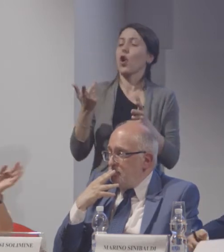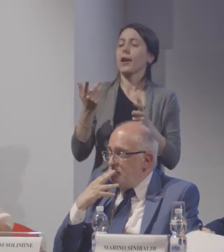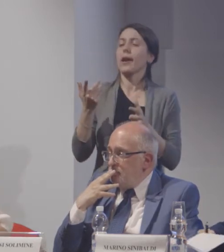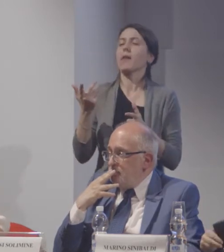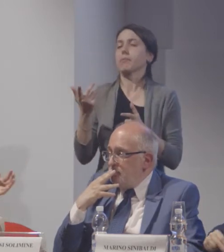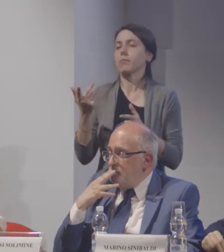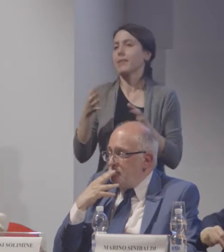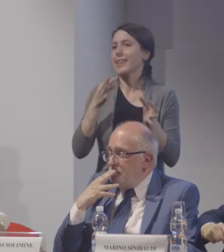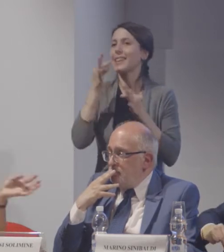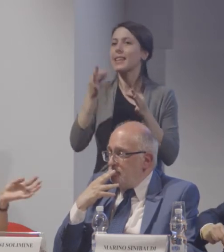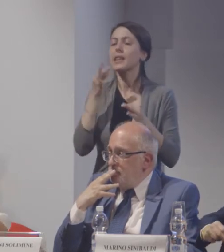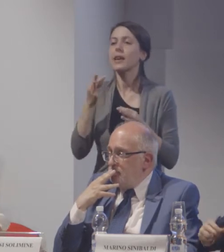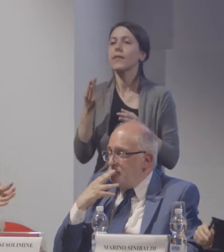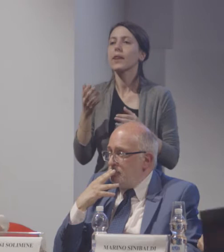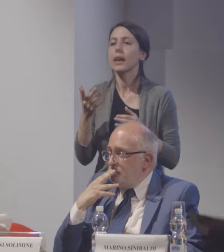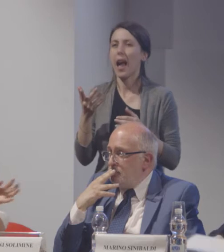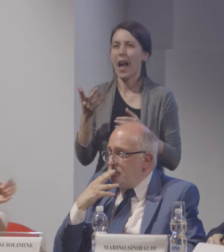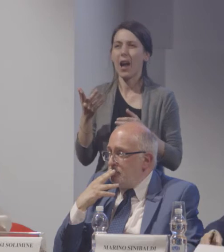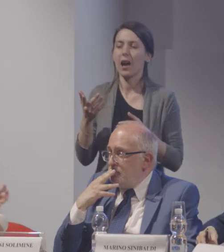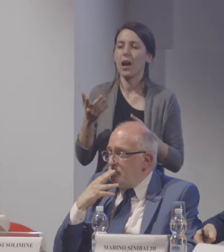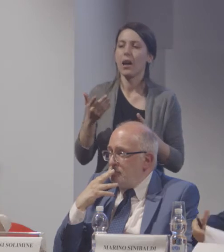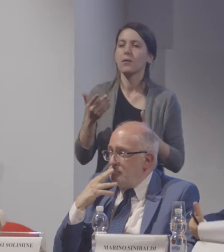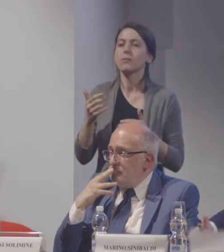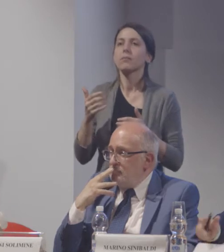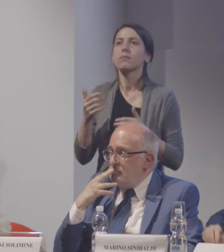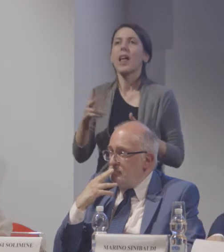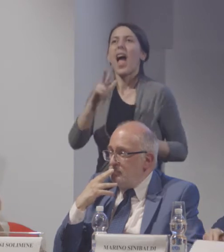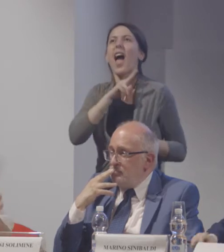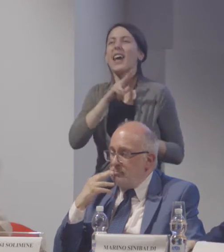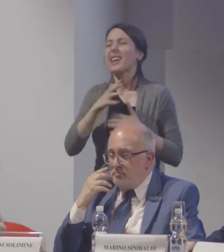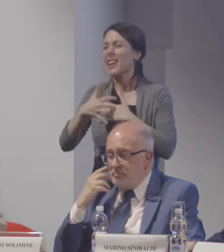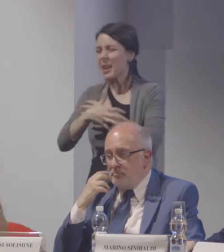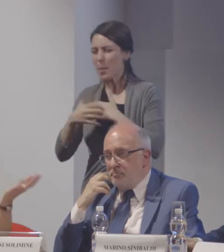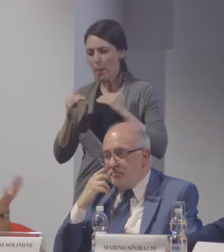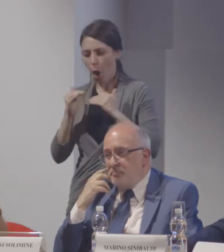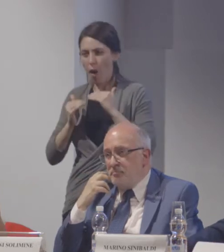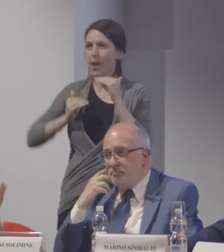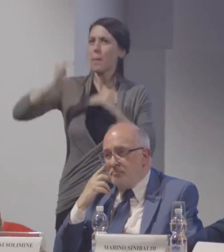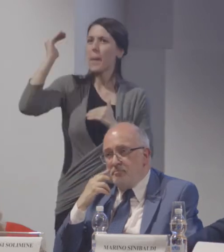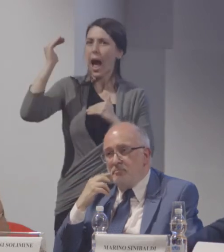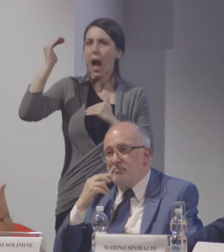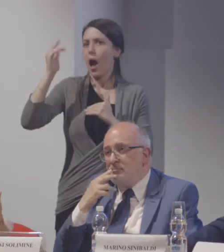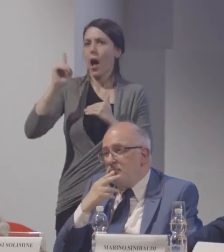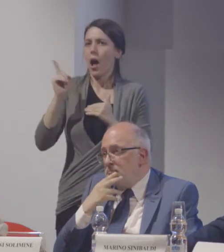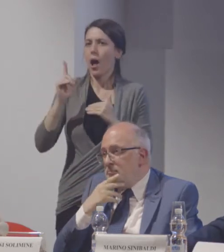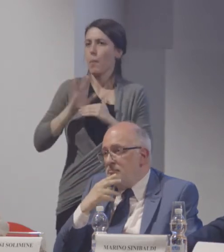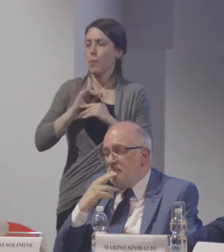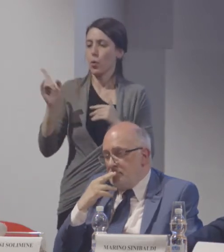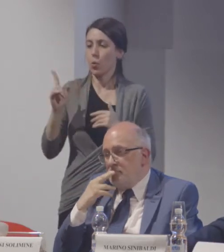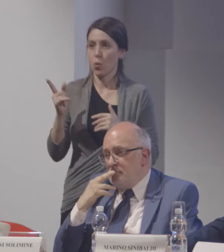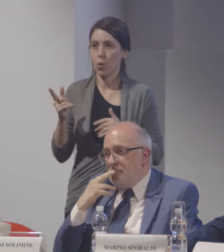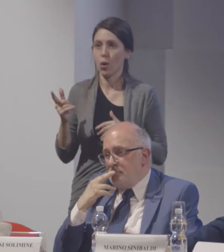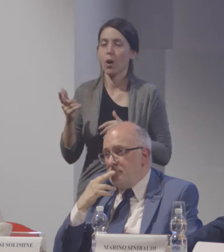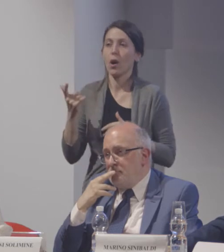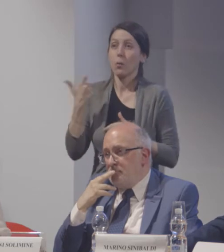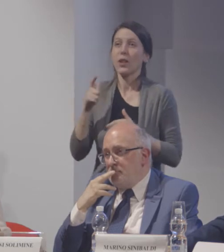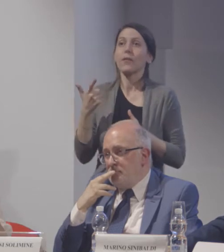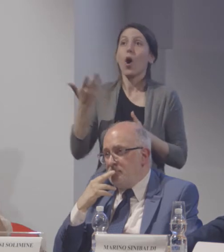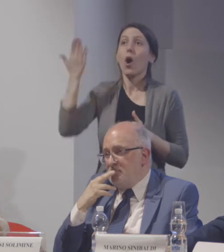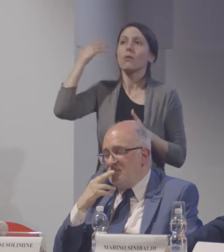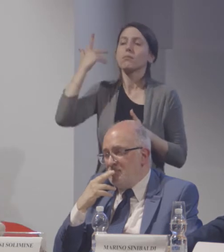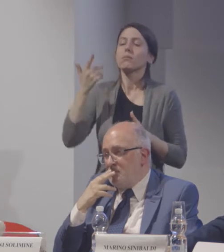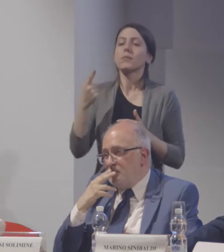superato la divaricazione tra i ceti sociali che avveniva subito dopo, nella mia generazione, subito dopo la quinta elementare,